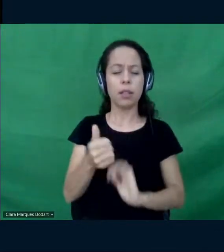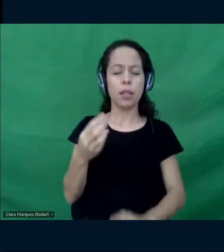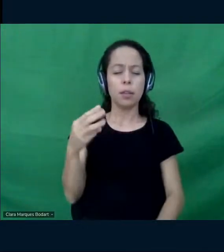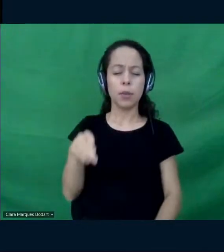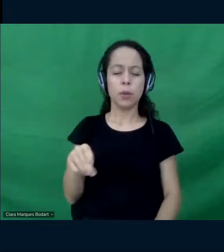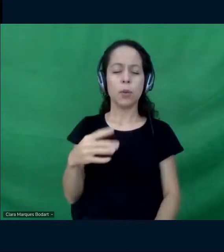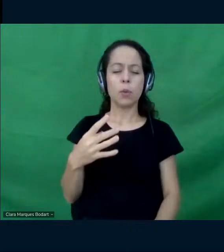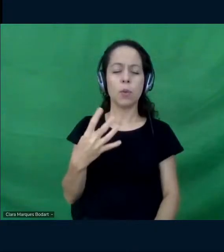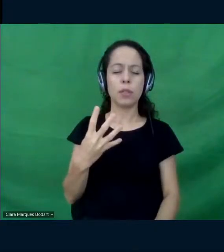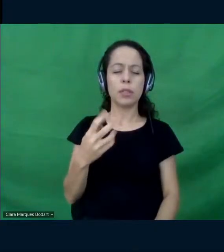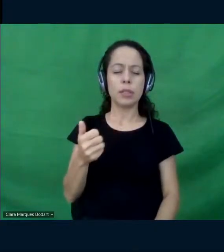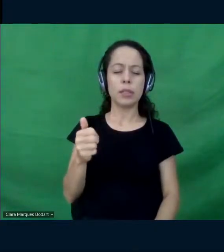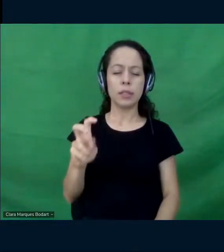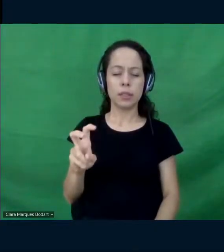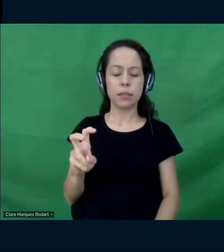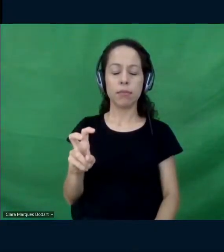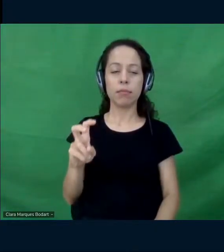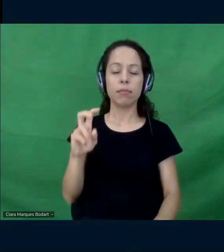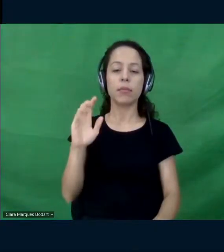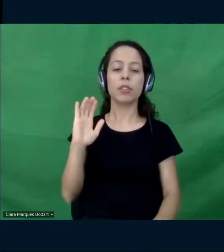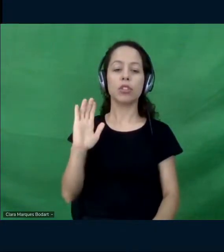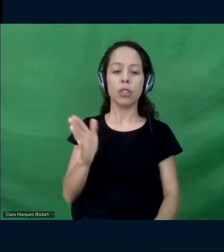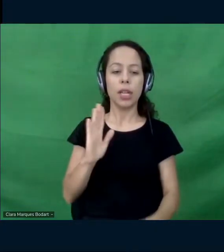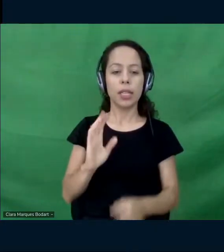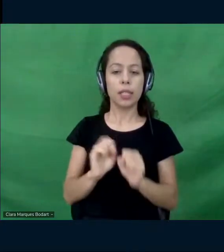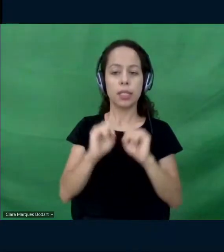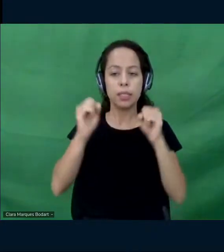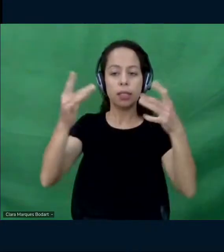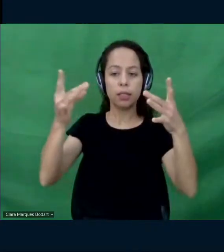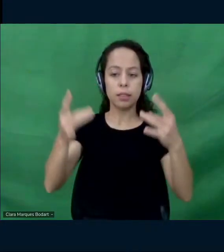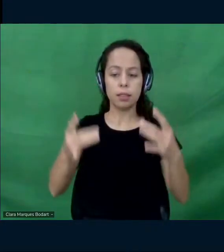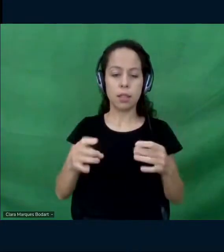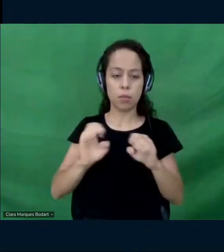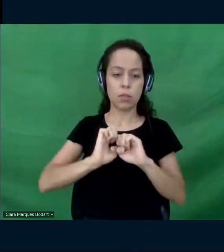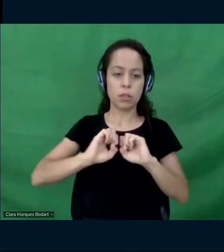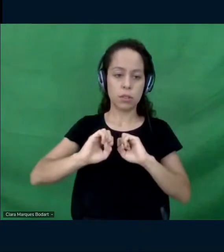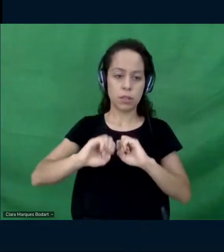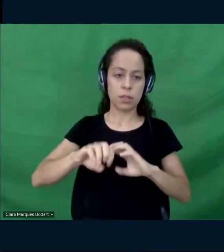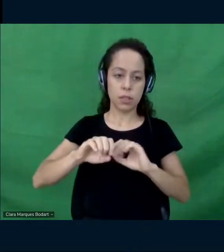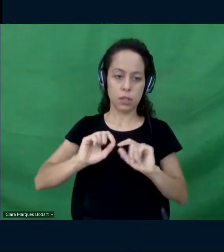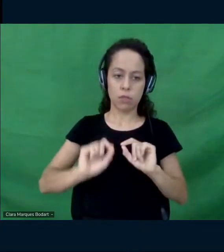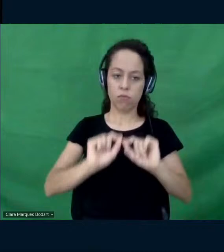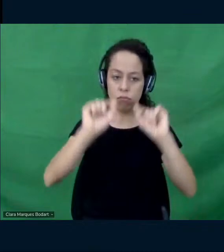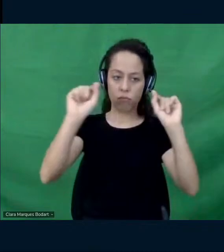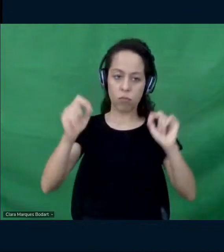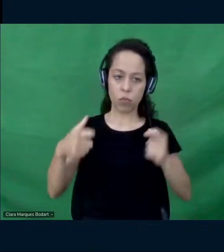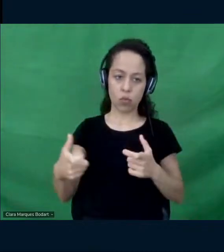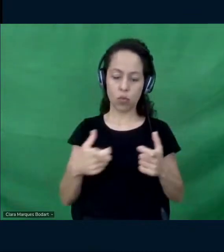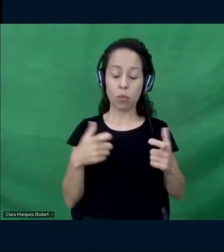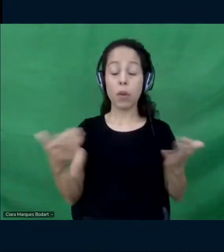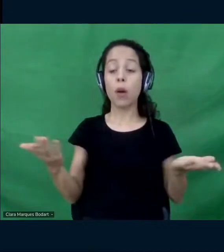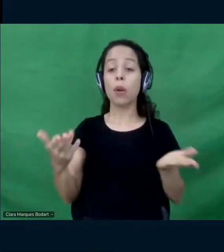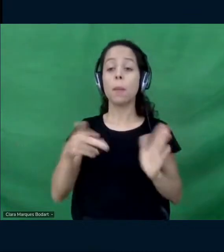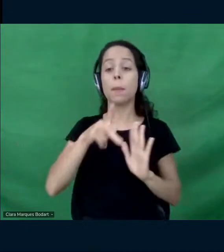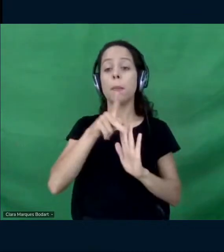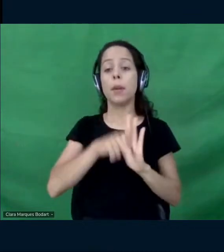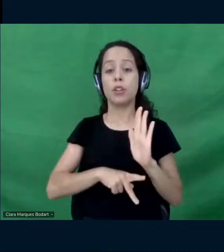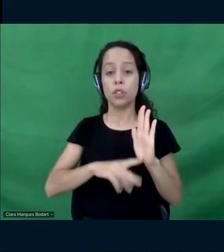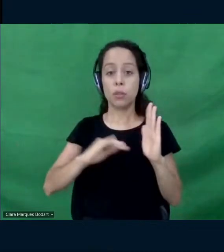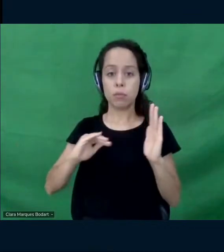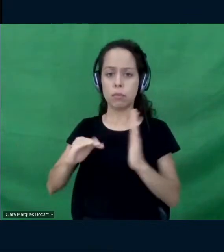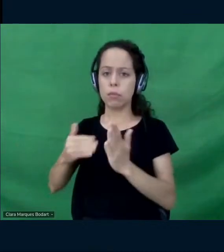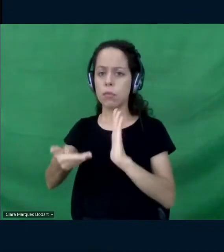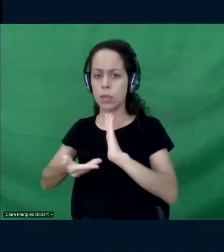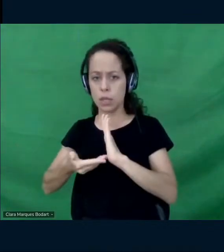ser regulamentado pelas redes, né, pelos sistemas de ensino. E agora, o projeto de lei que está no Senado, aprovado na